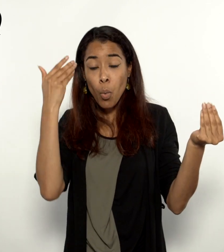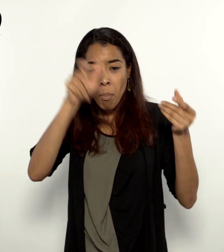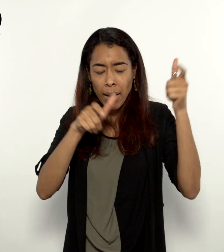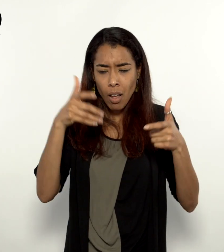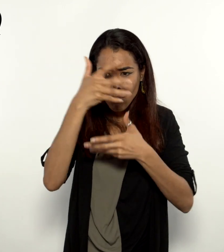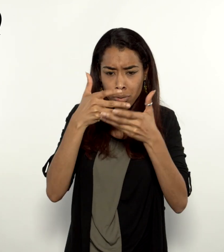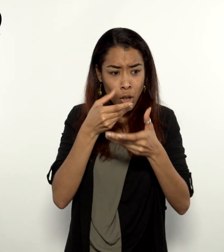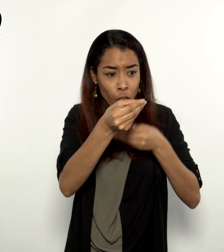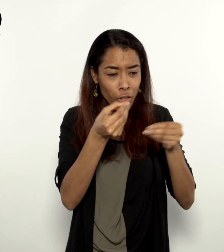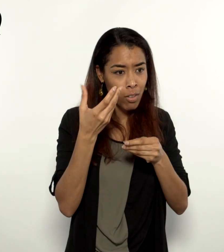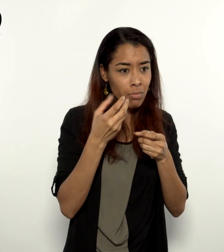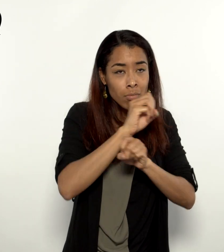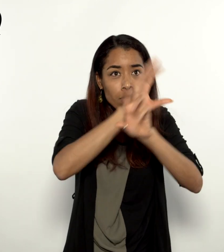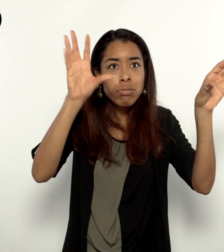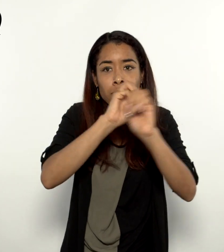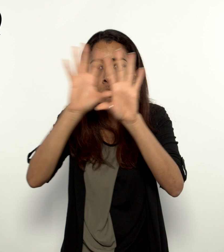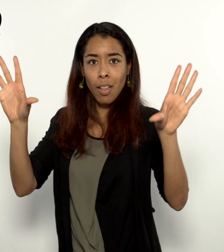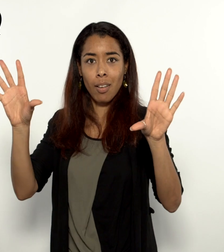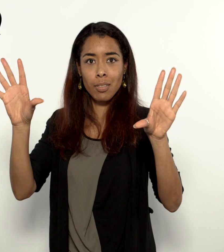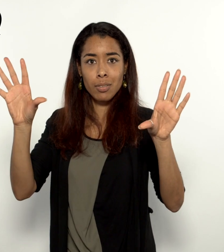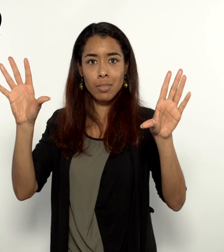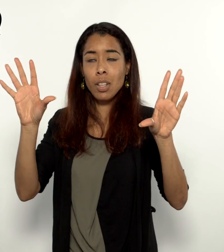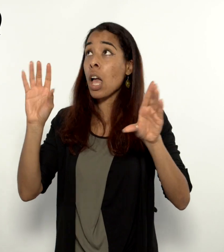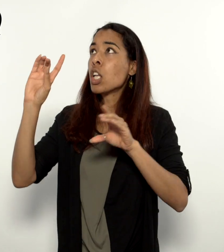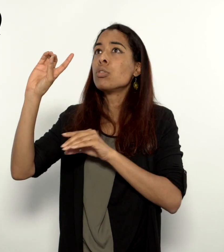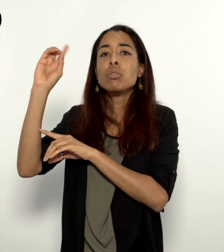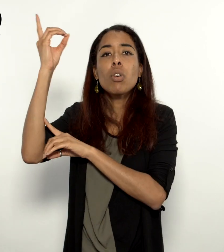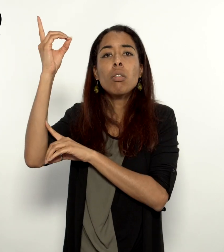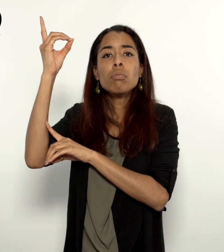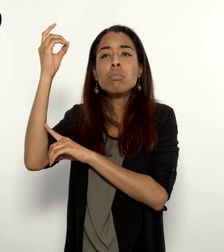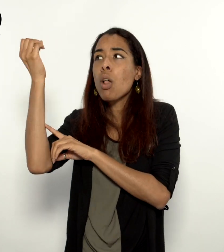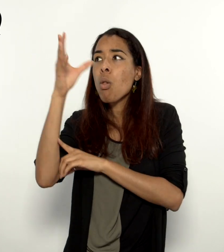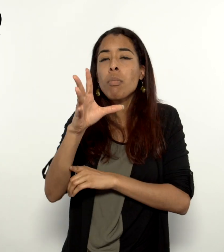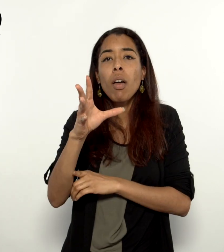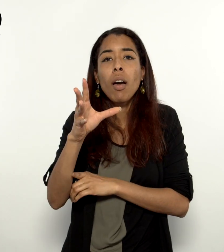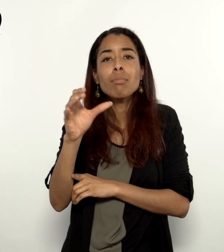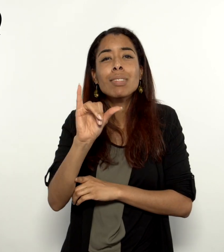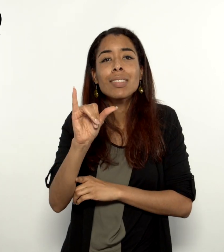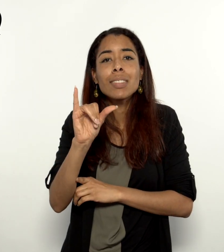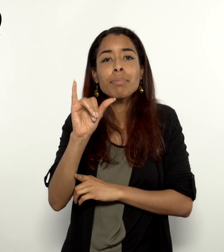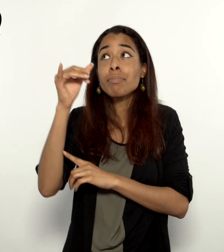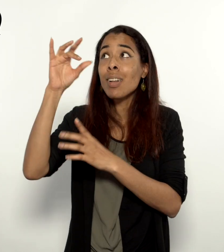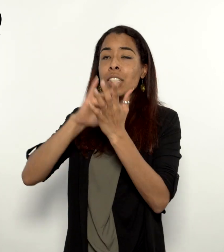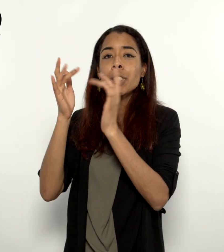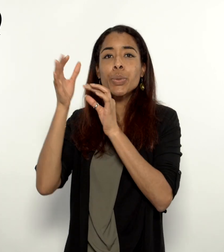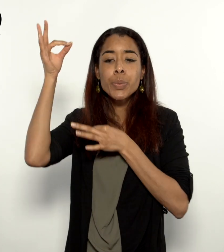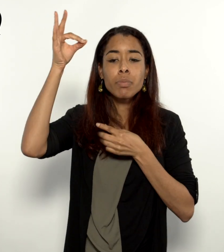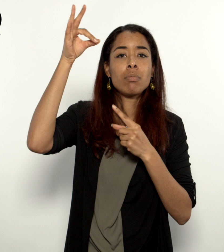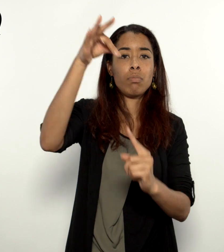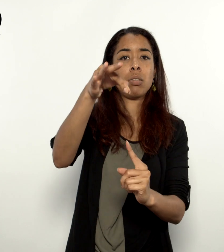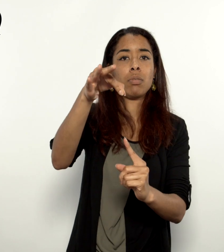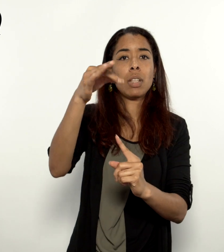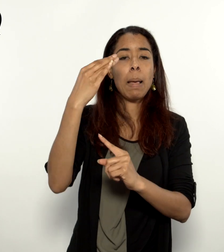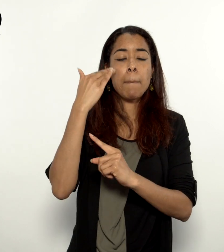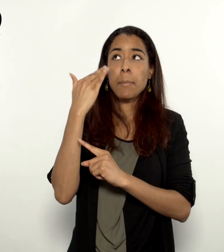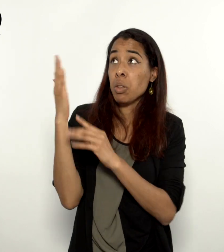autres. Elle donne la vie. La lumière envoyée par Dieu pour tous les peuples est Jésus-Christ. Si vous le lui demandez, Jésus vous éclairera dans vos